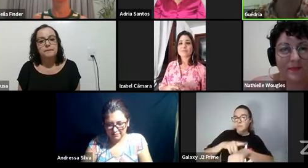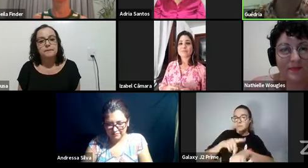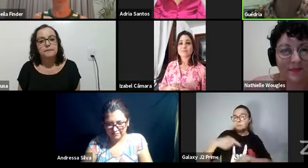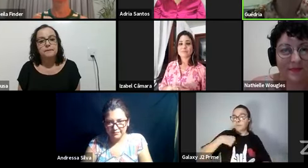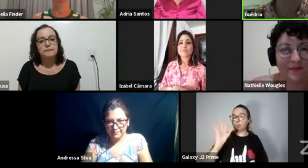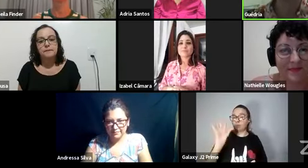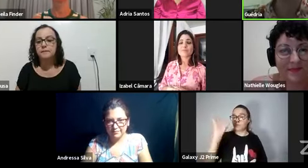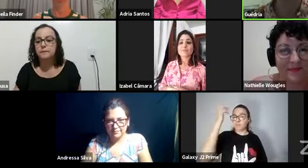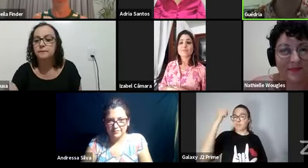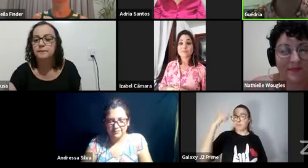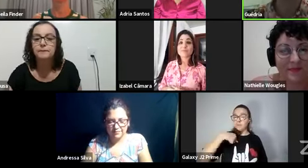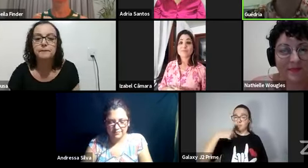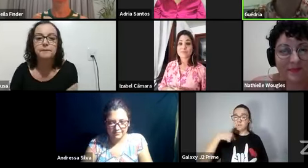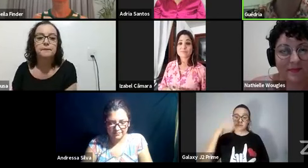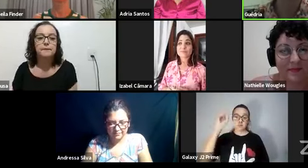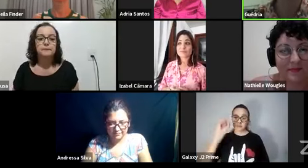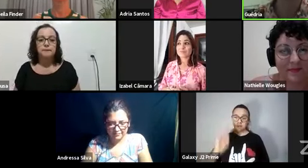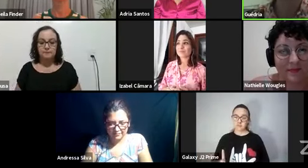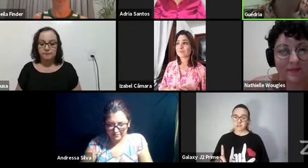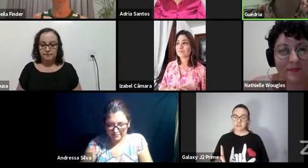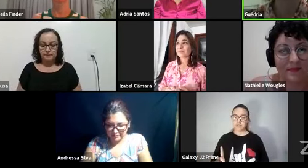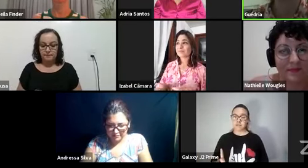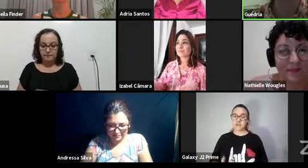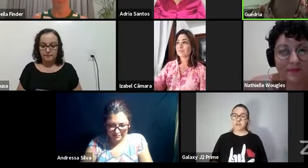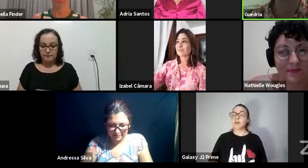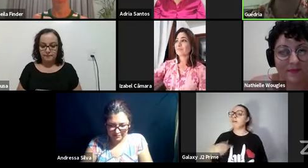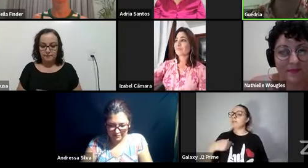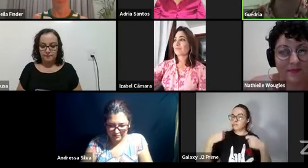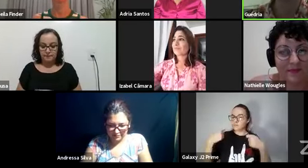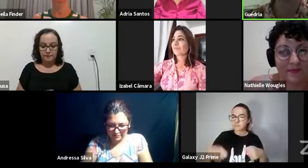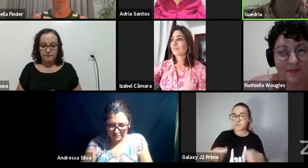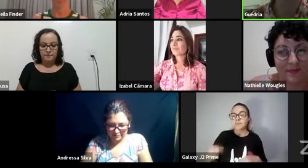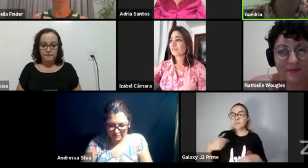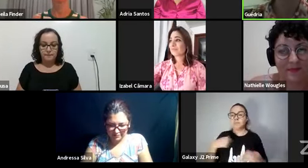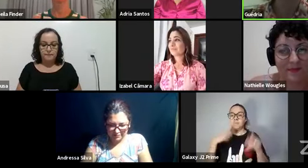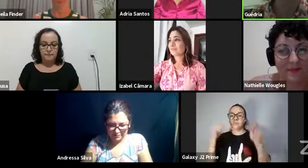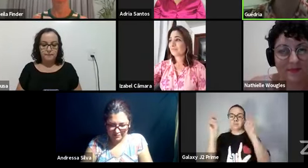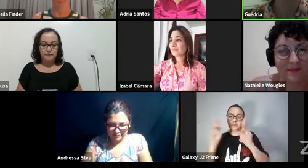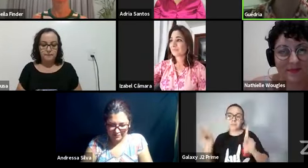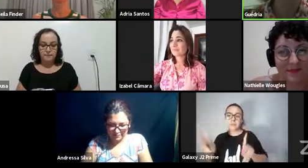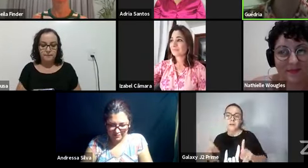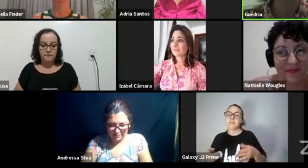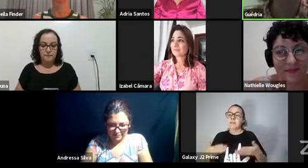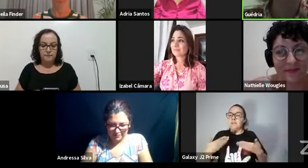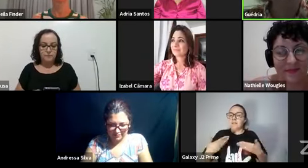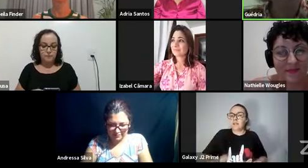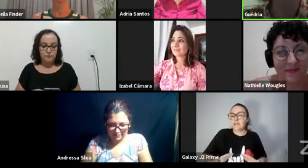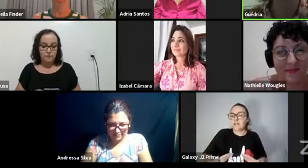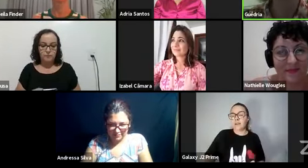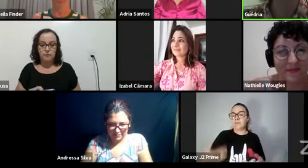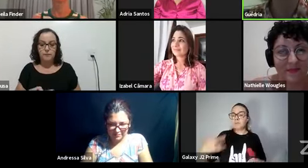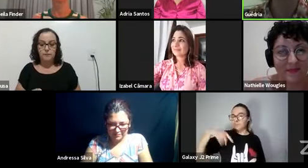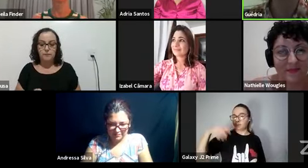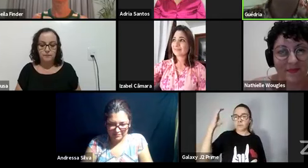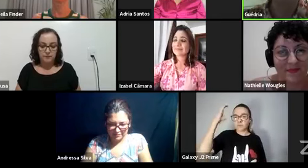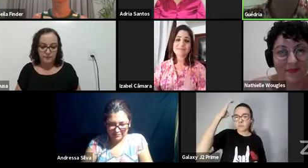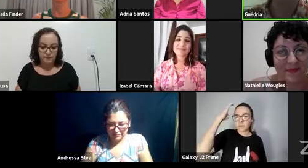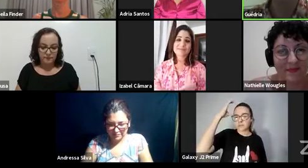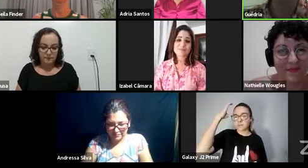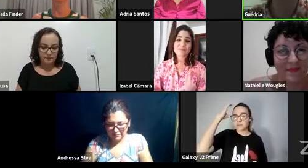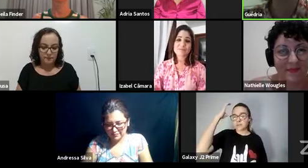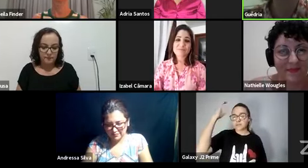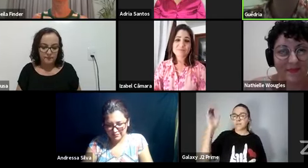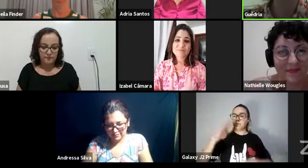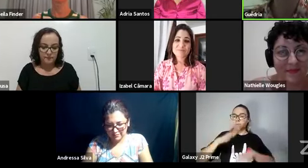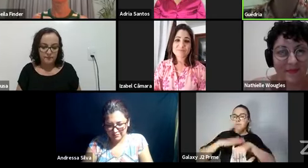né? Para seguir mais leve, para seguir mais em paz, para ter maior autoconhecimento. Então, deficiência também é alegria,